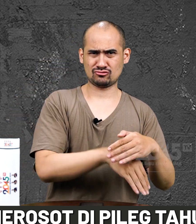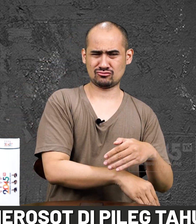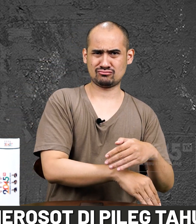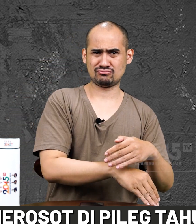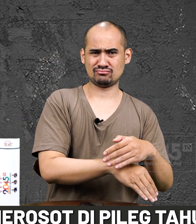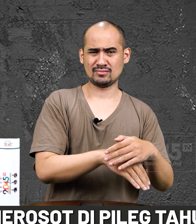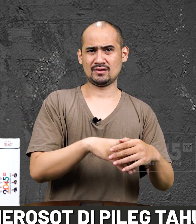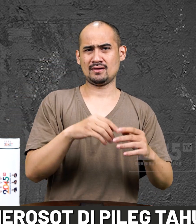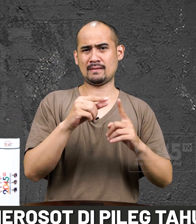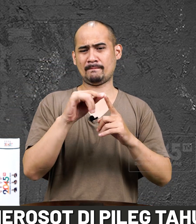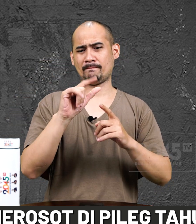2024.